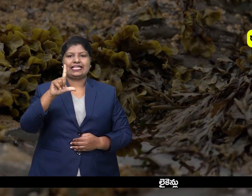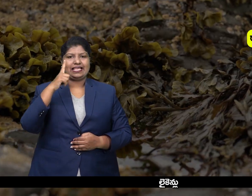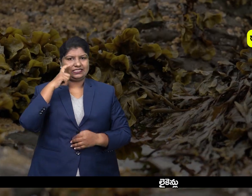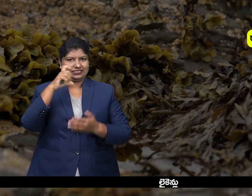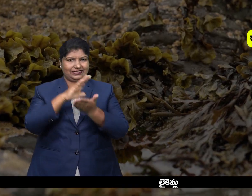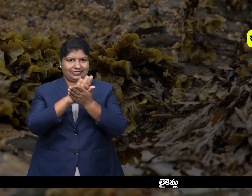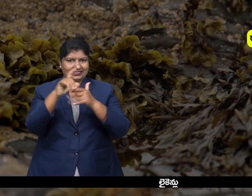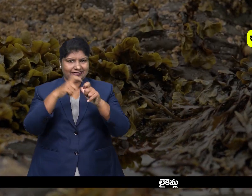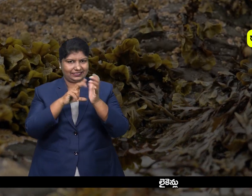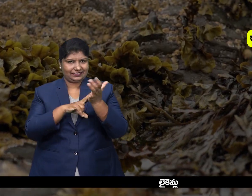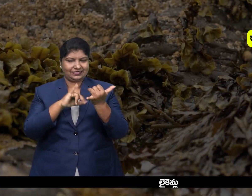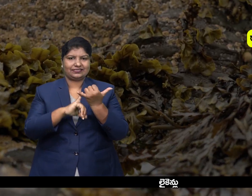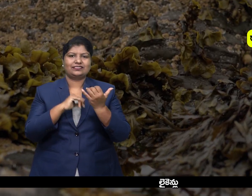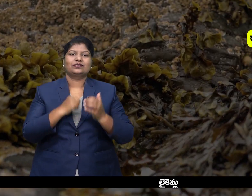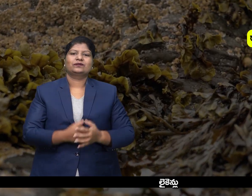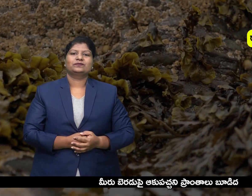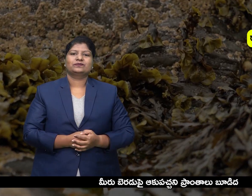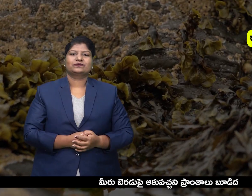లైకెన్లు.